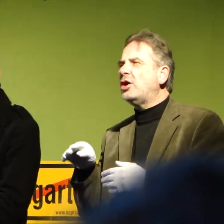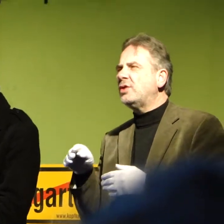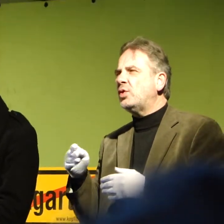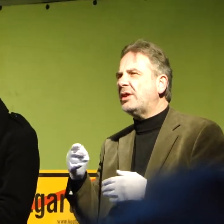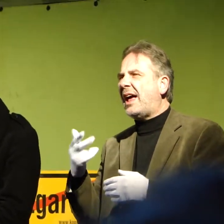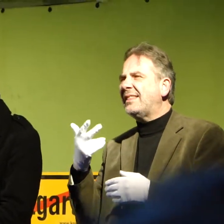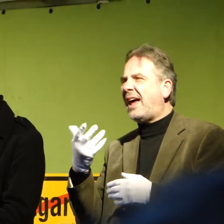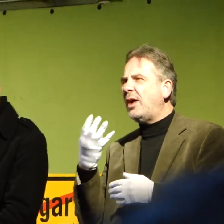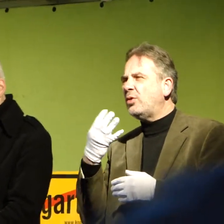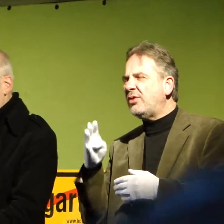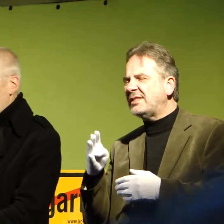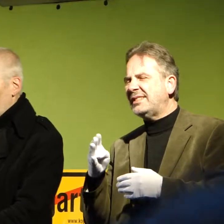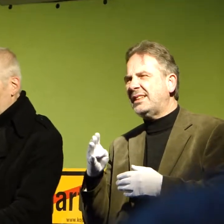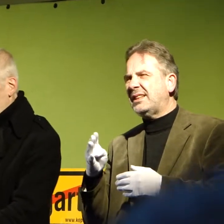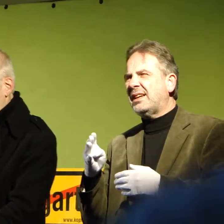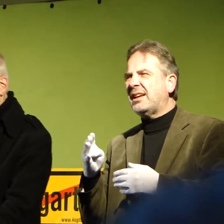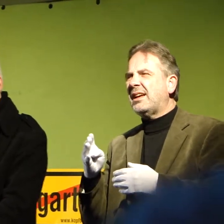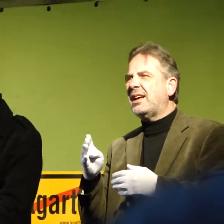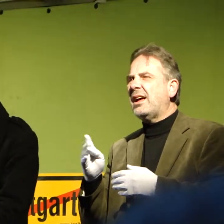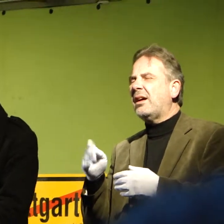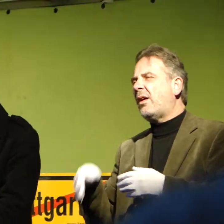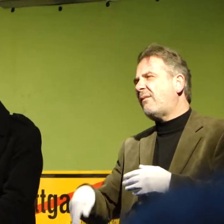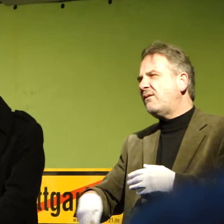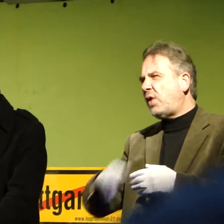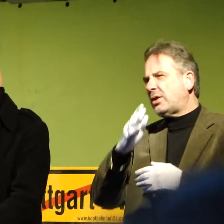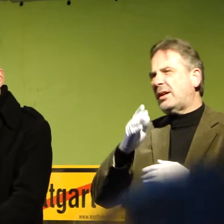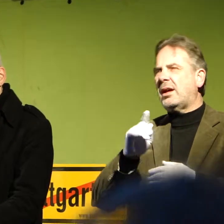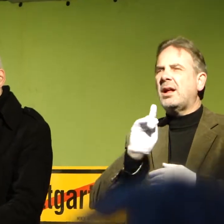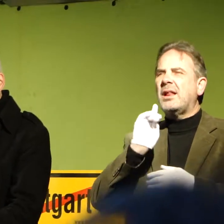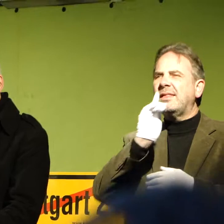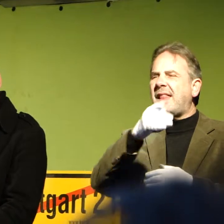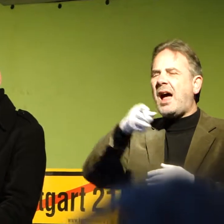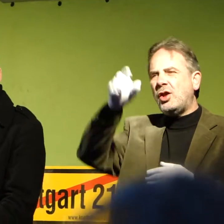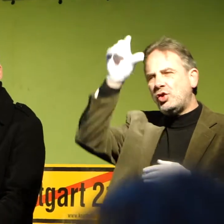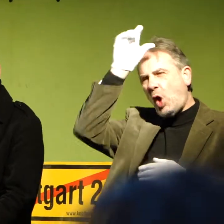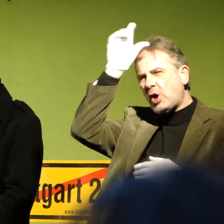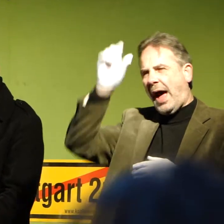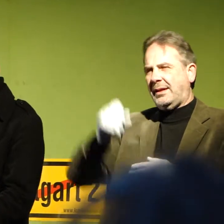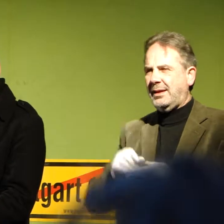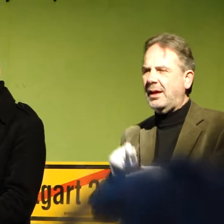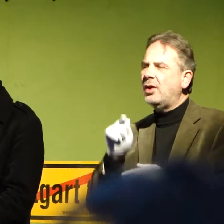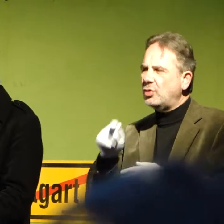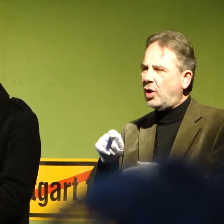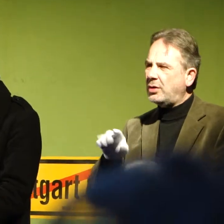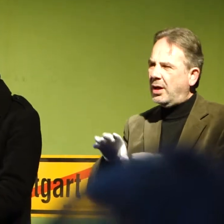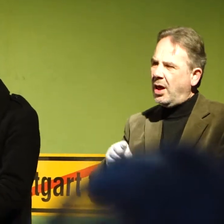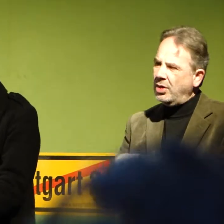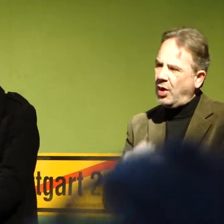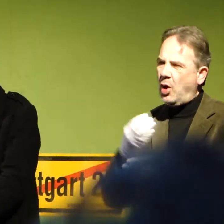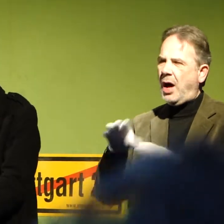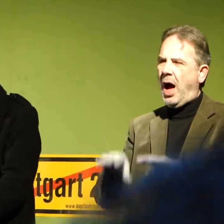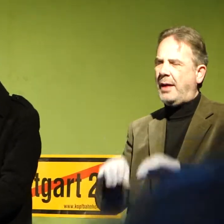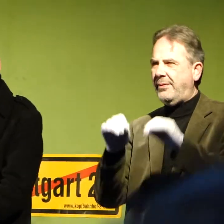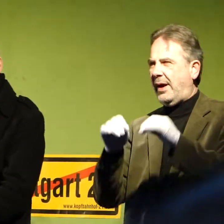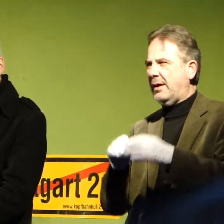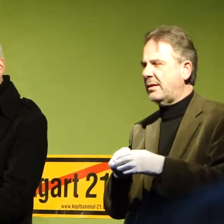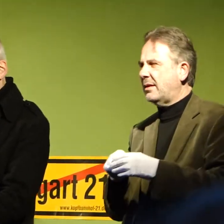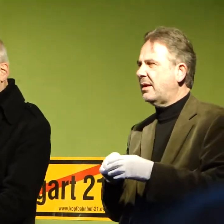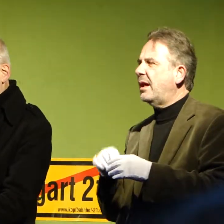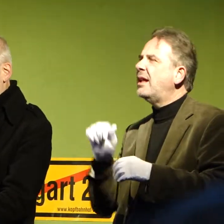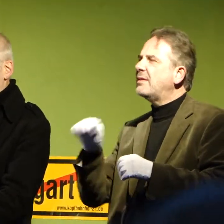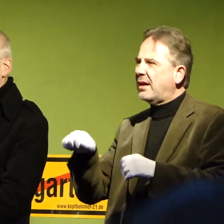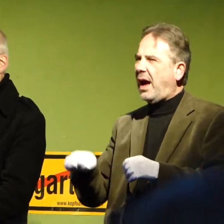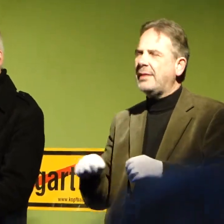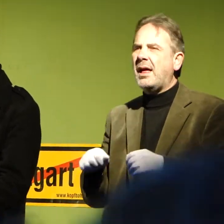1943/44 Deutschland den Rücken kehrte, um in der Türkei noch einmal von vorn anzufangen. Die Einzelheiten dieser Geschichte sind in unserer